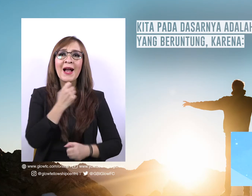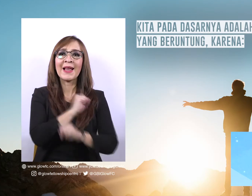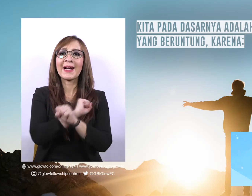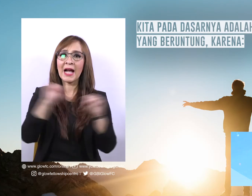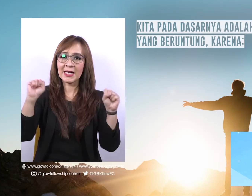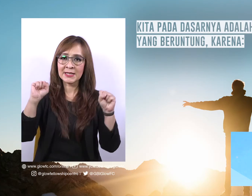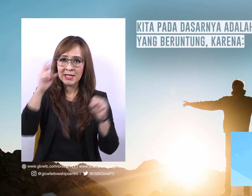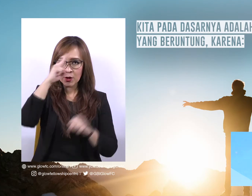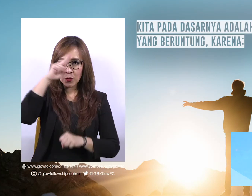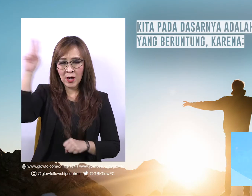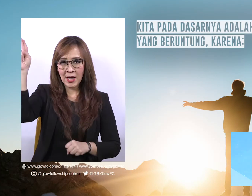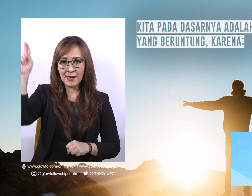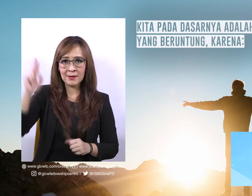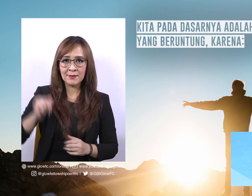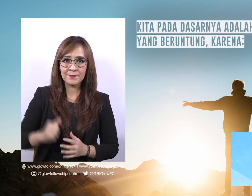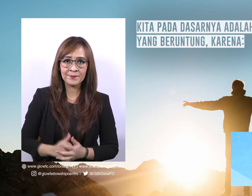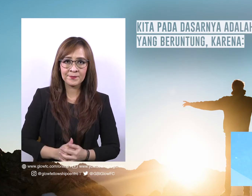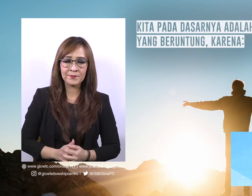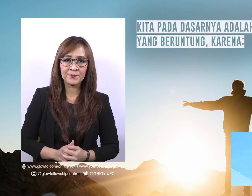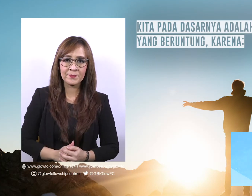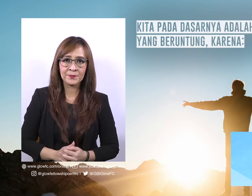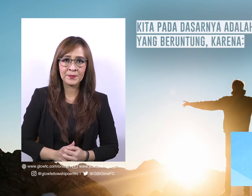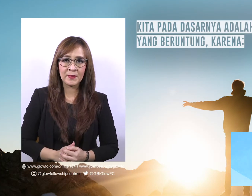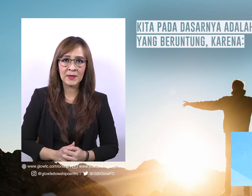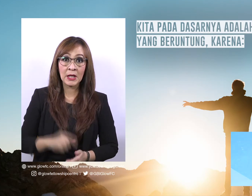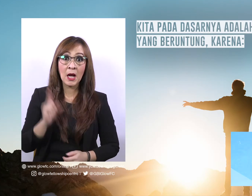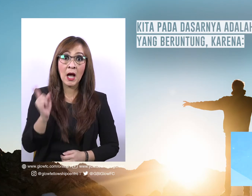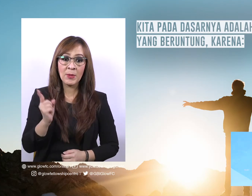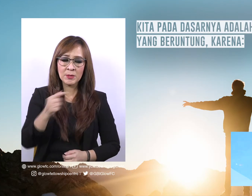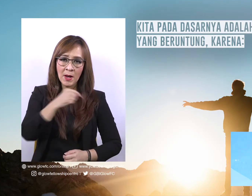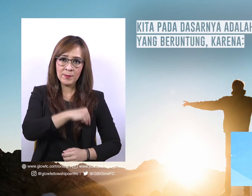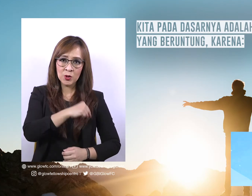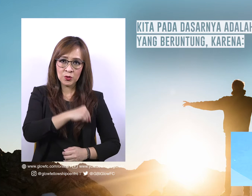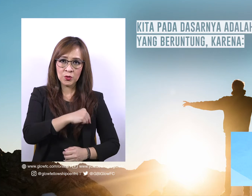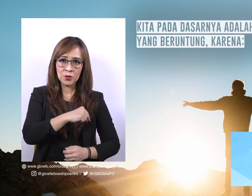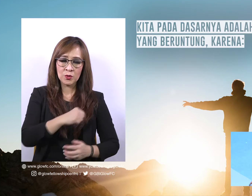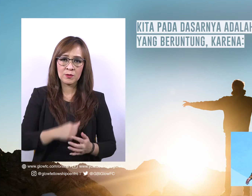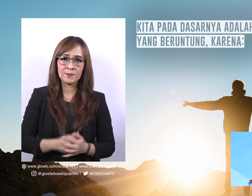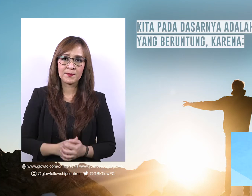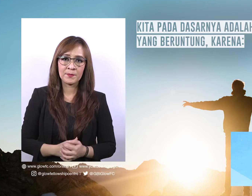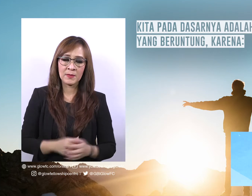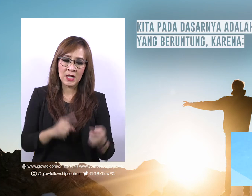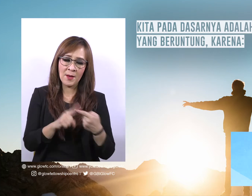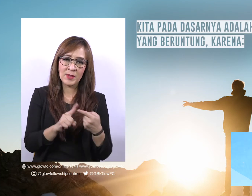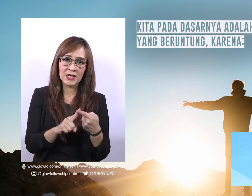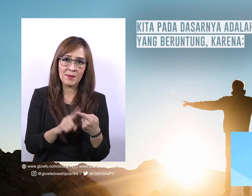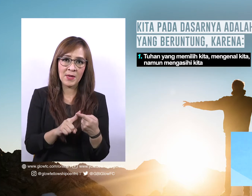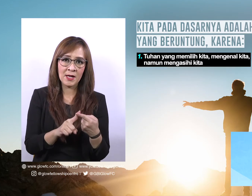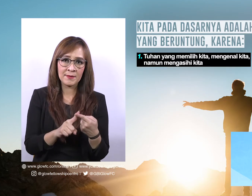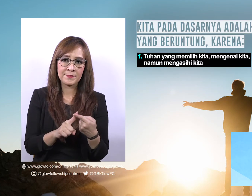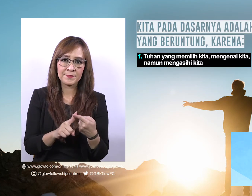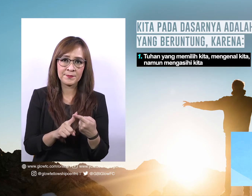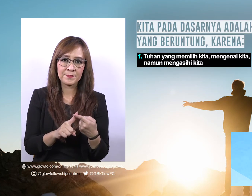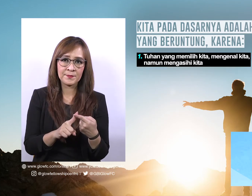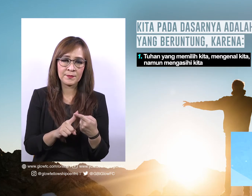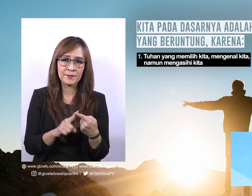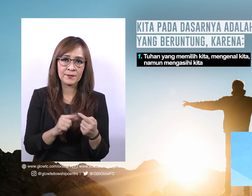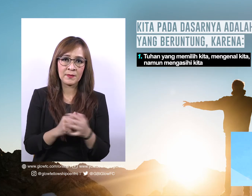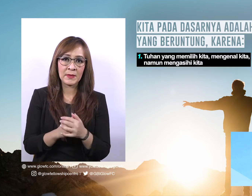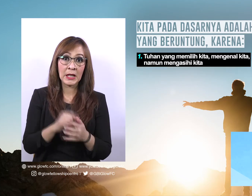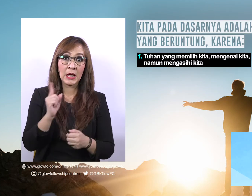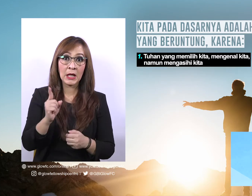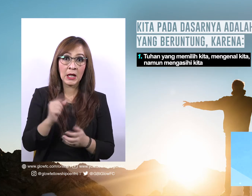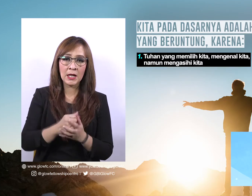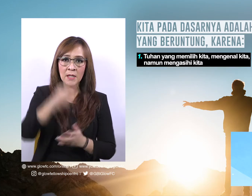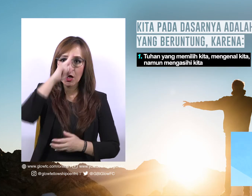selanjutnya kita pada hanyalah orang-orang yang beruntung hai kenapa beruntung saya pelajari beberapa hal ini yang pertama Hai